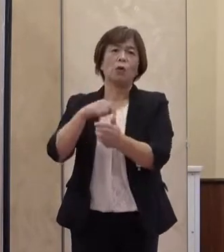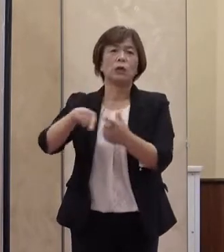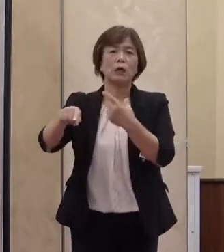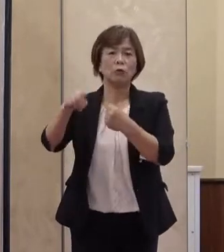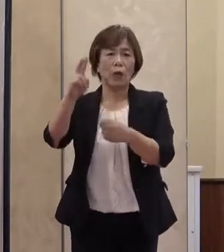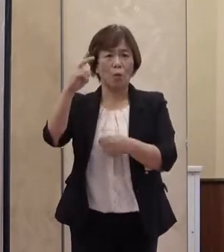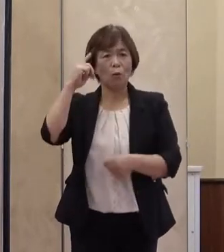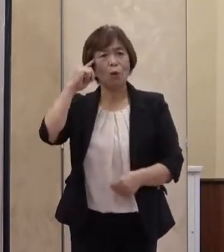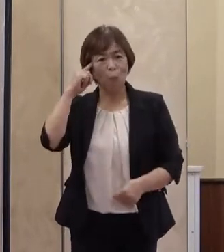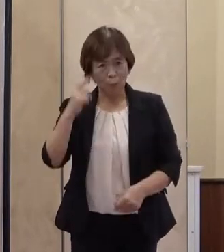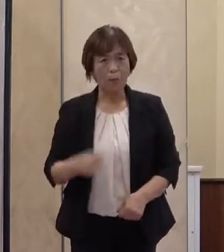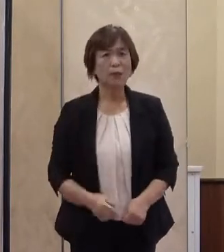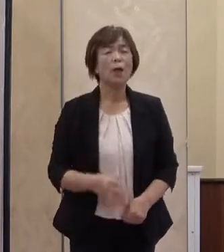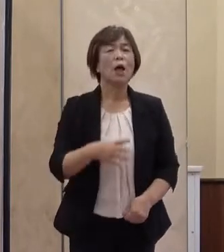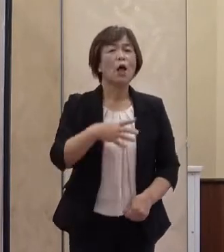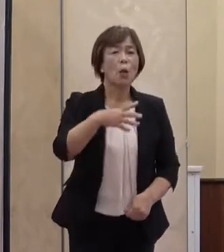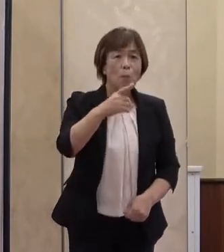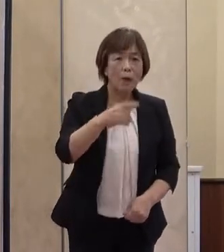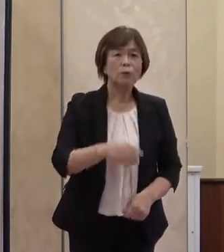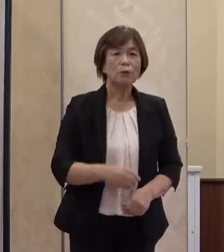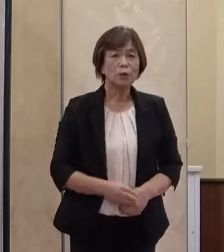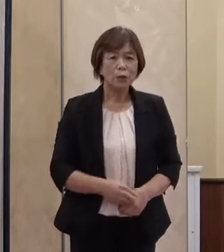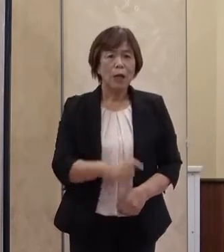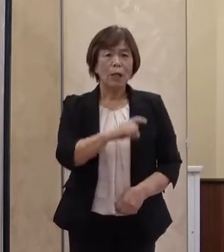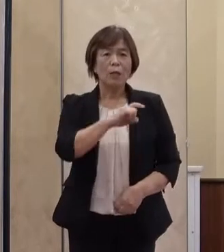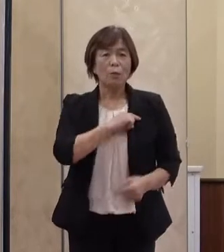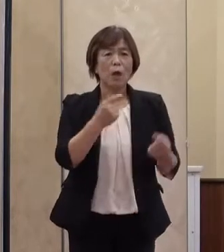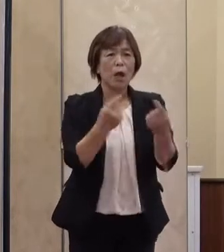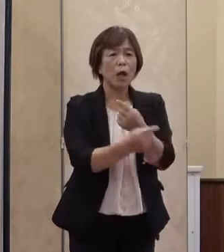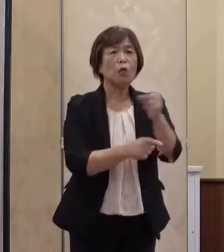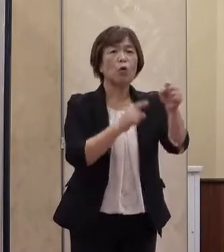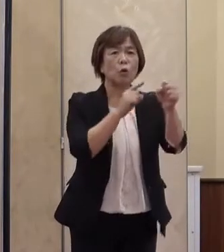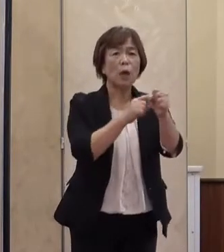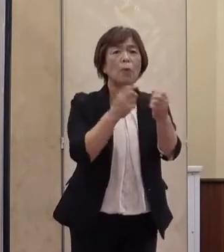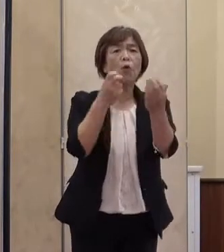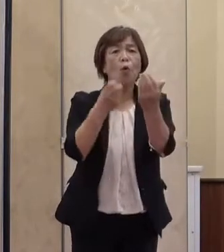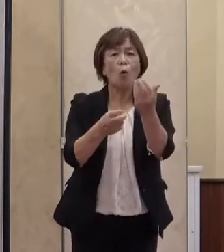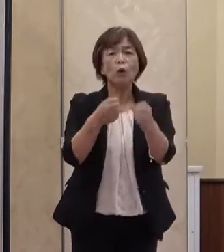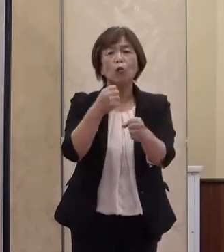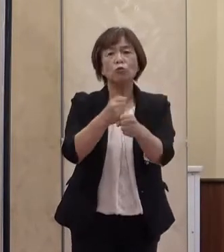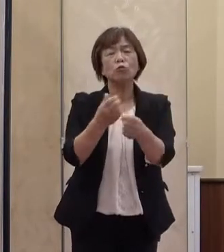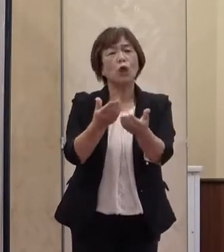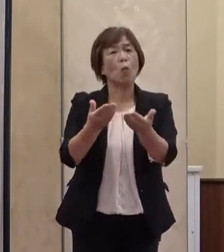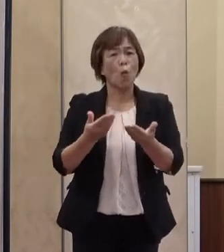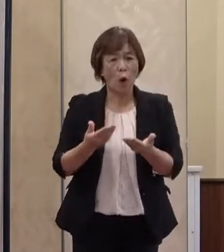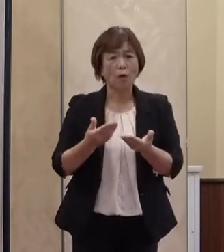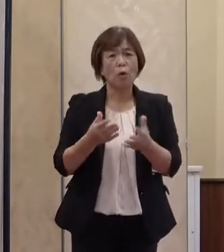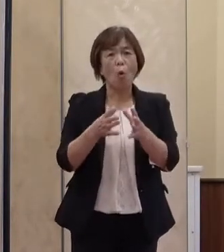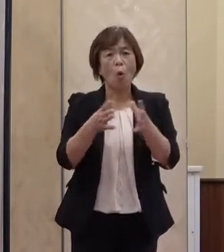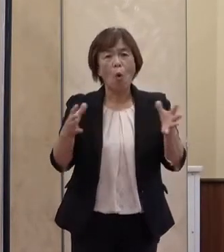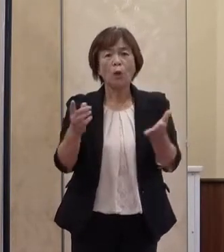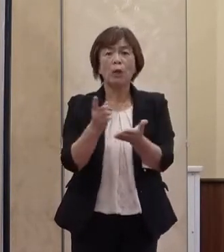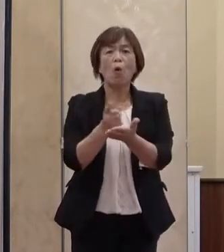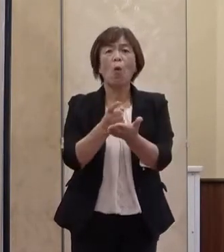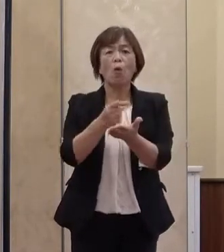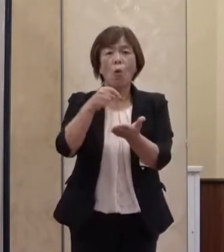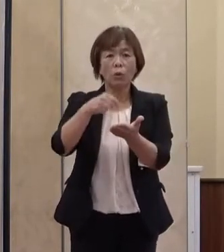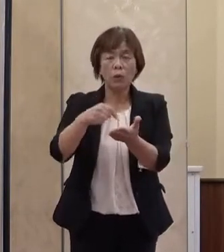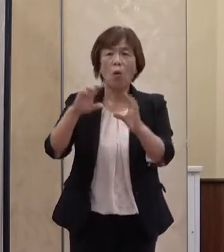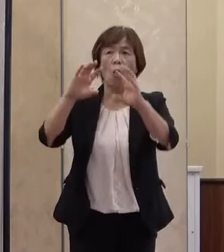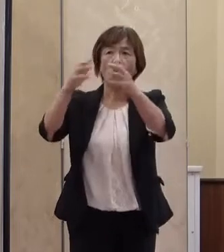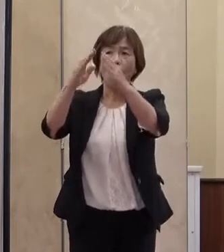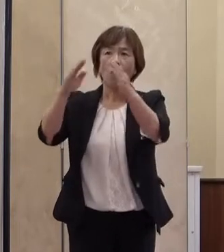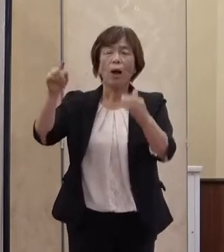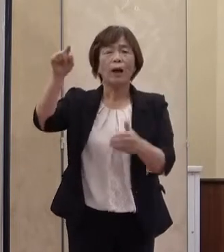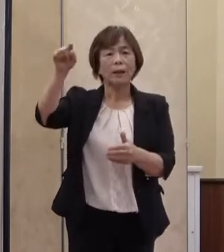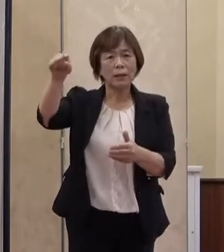まずはだから名称変更の法律を作ってもらうということの理解をね、大きな方向性を国会で